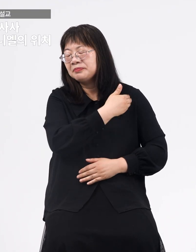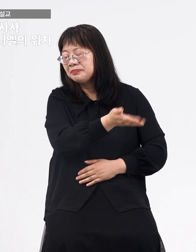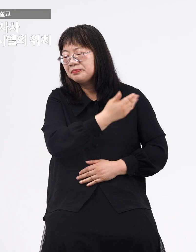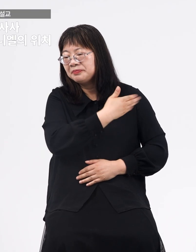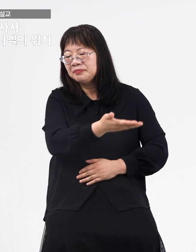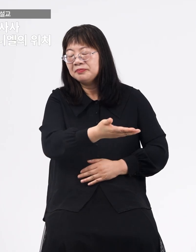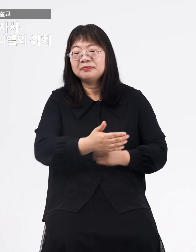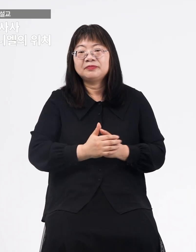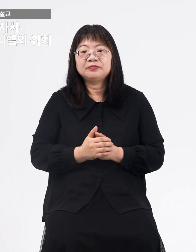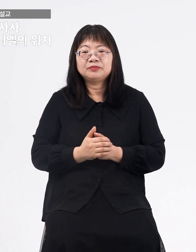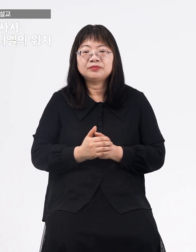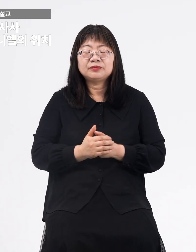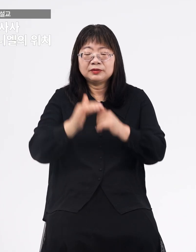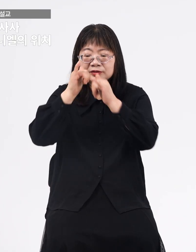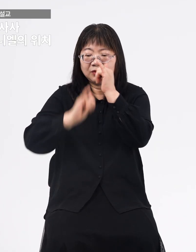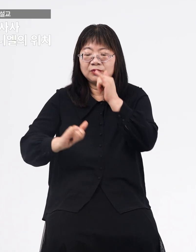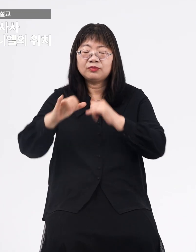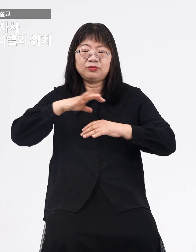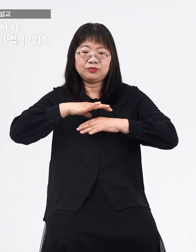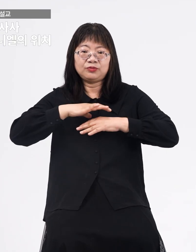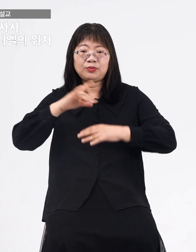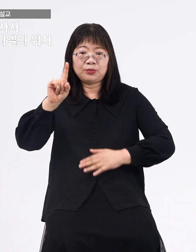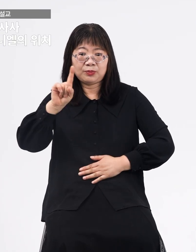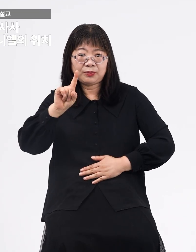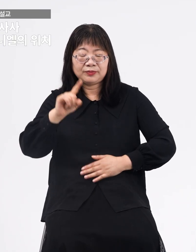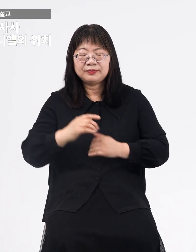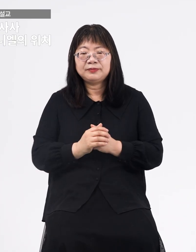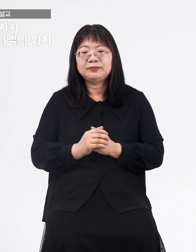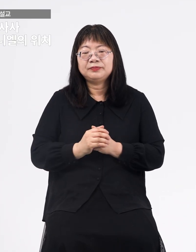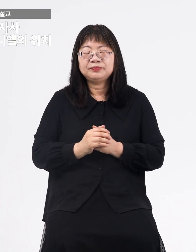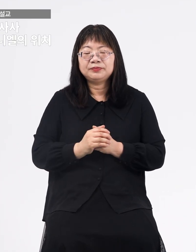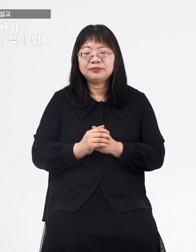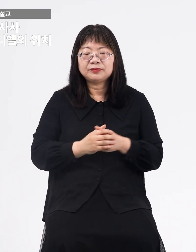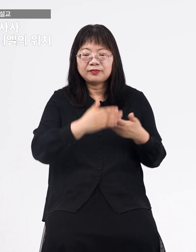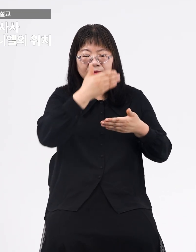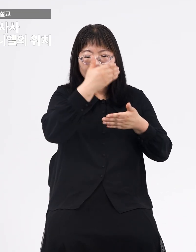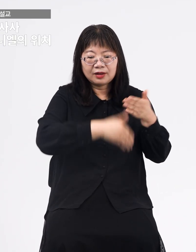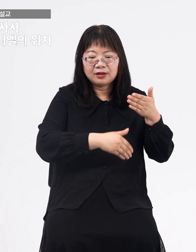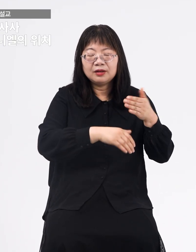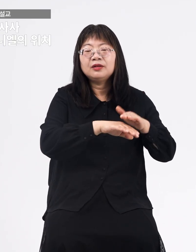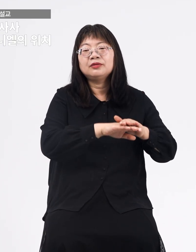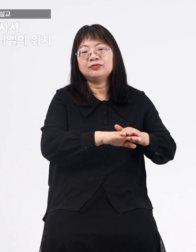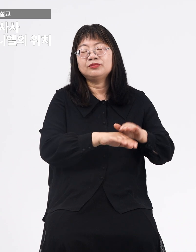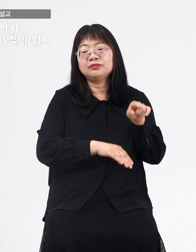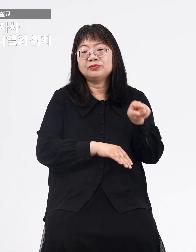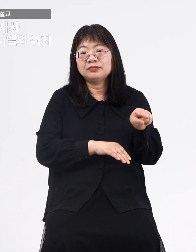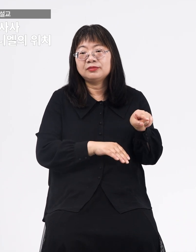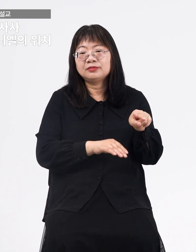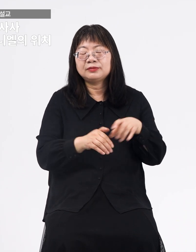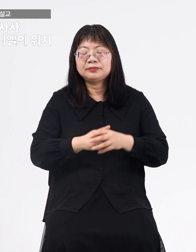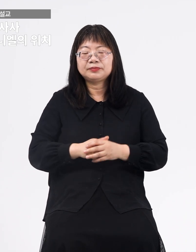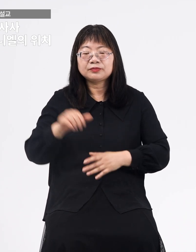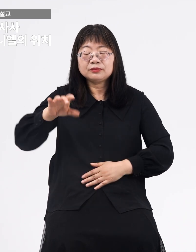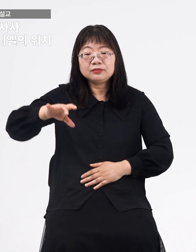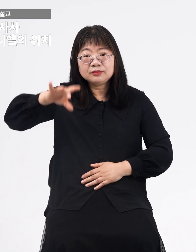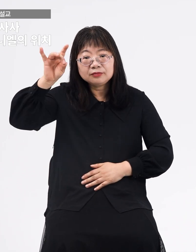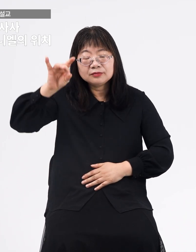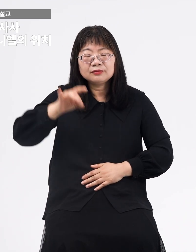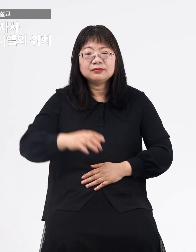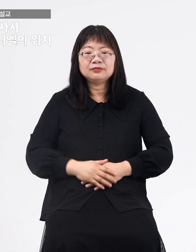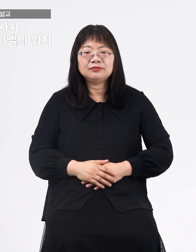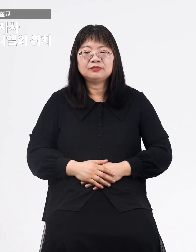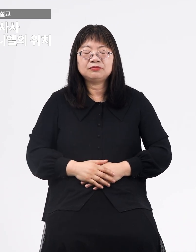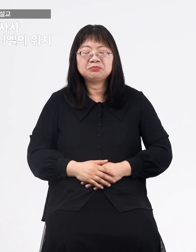그런데 역사라는 게 왜 무섭습니까? 그렇게 남겨두었던 것들이 처음에는